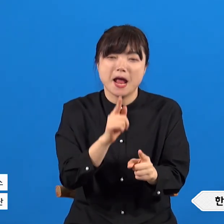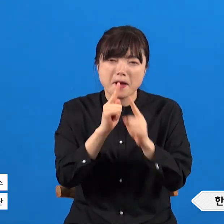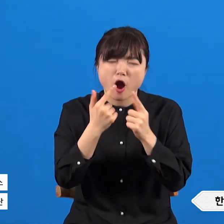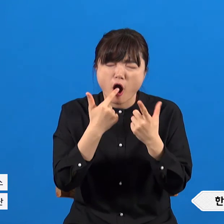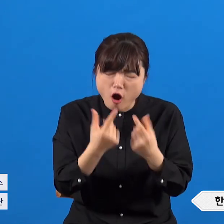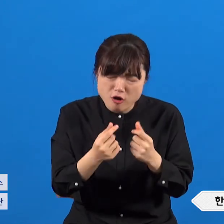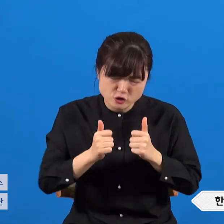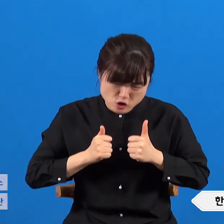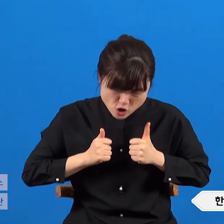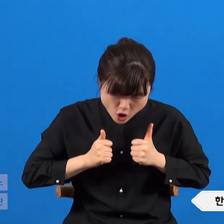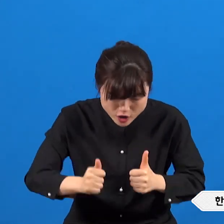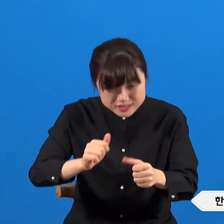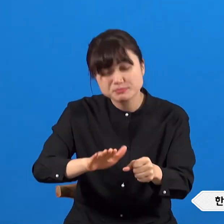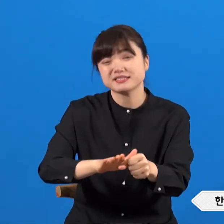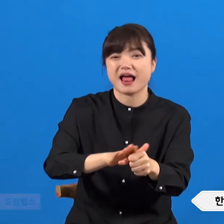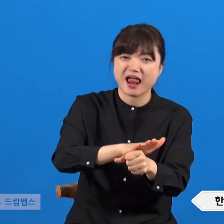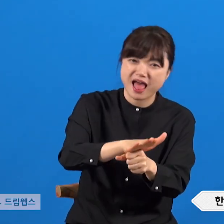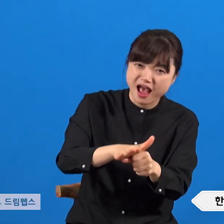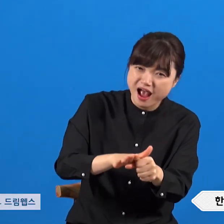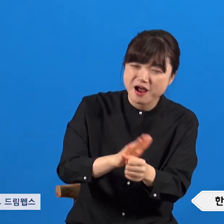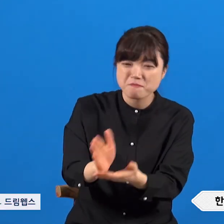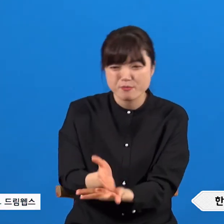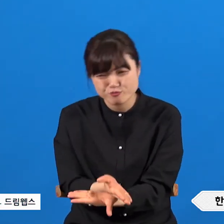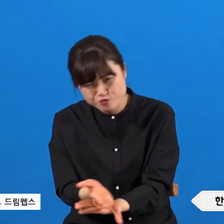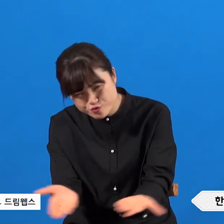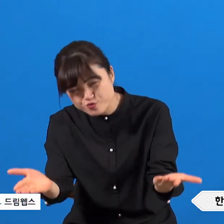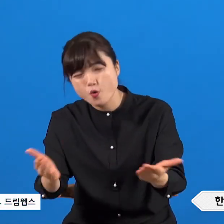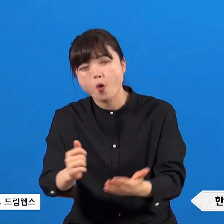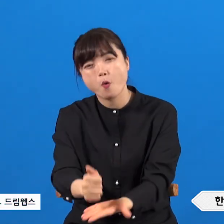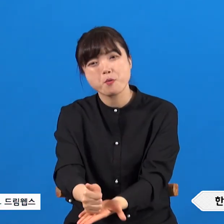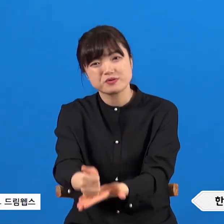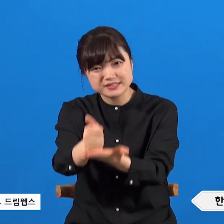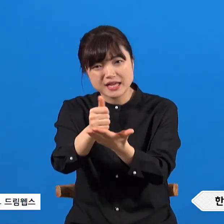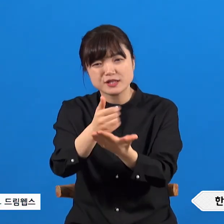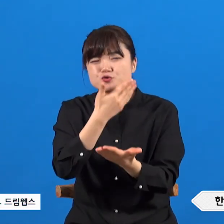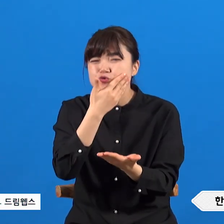말씀처럼 열심히 사랑하고 섬기고 봉사하는